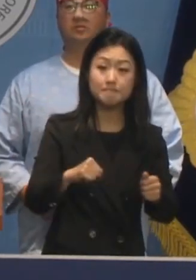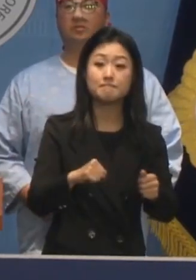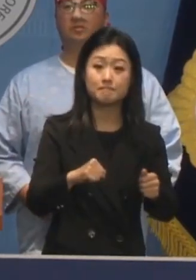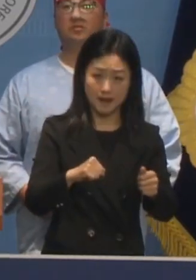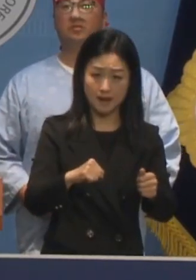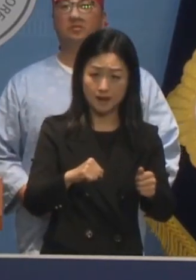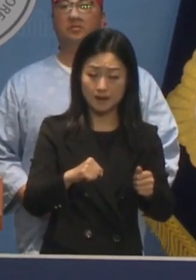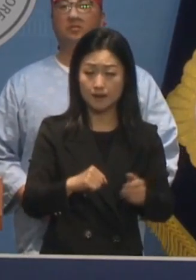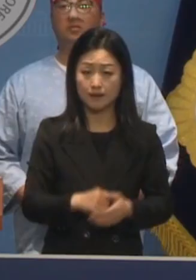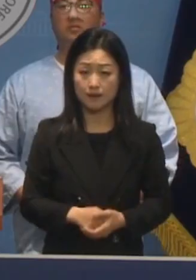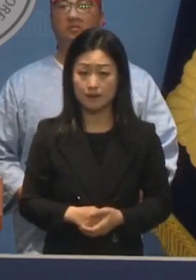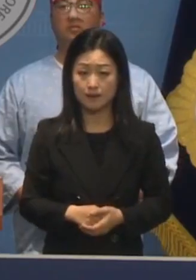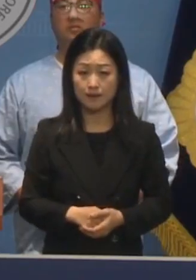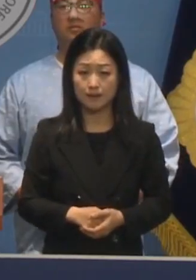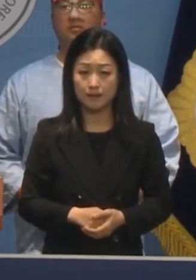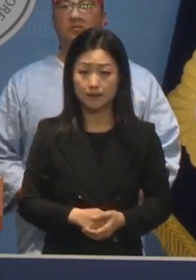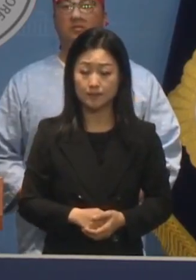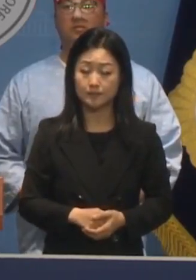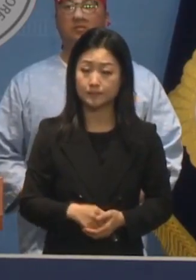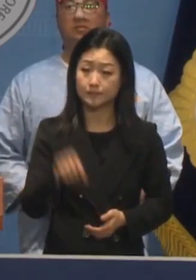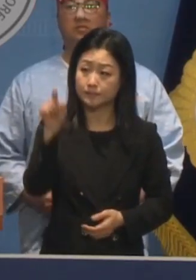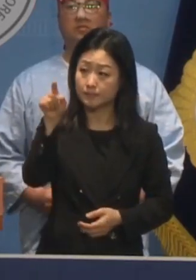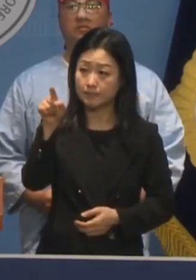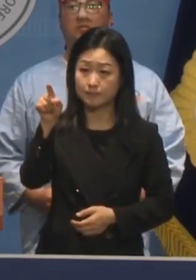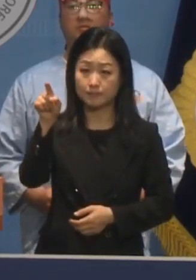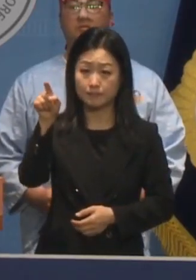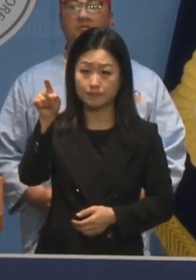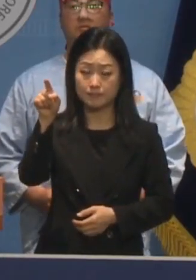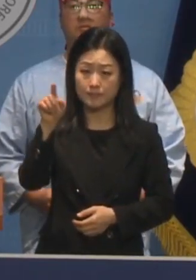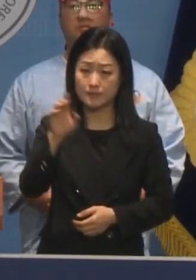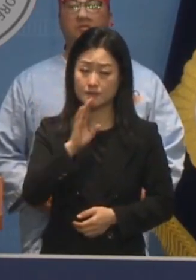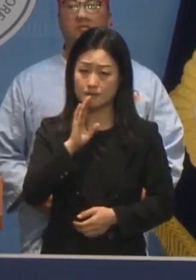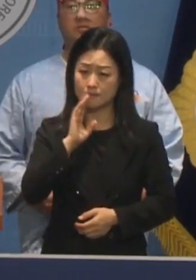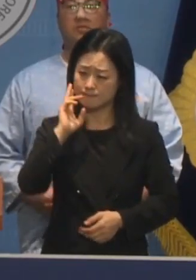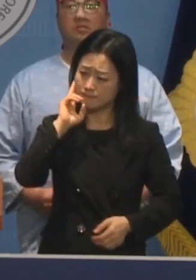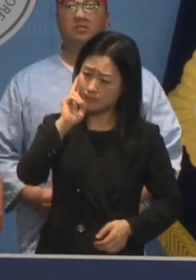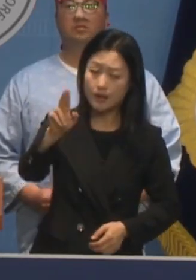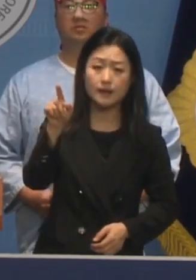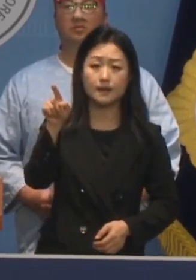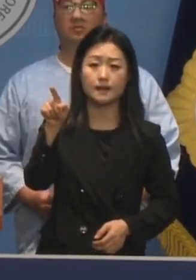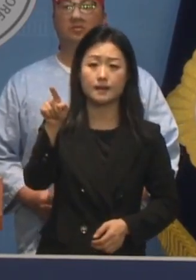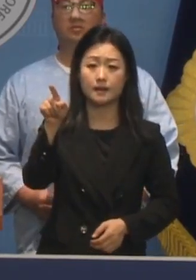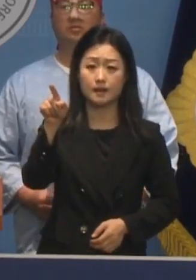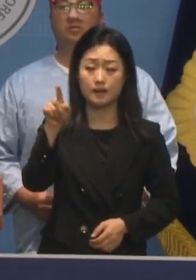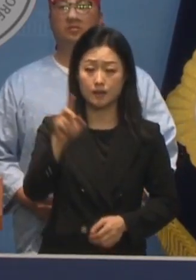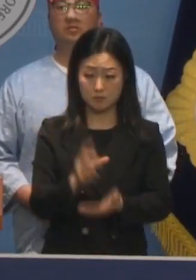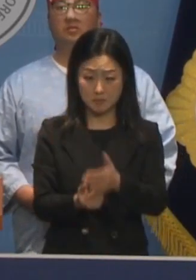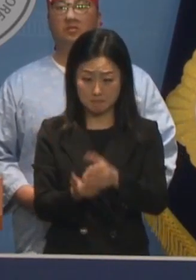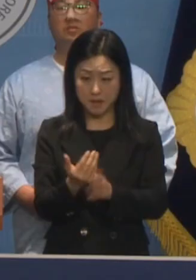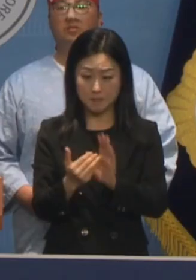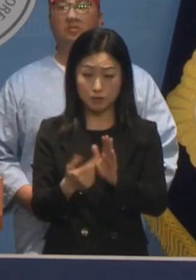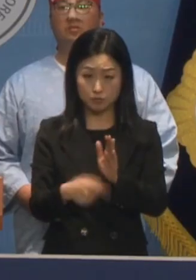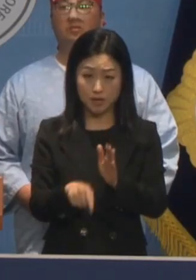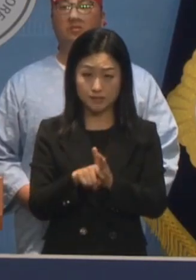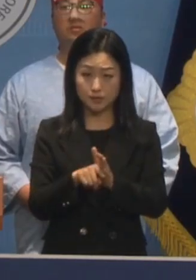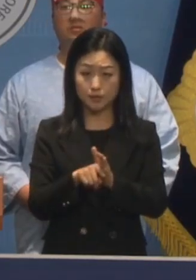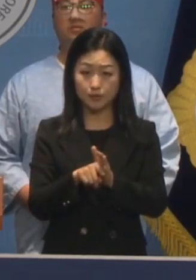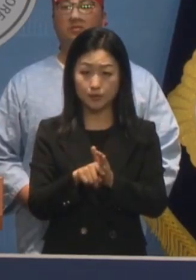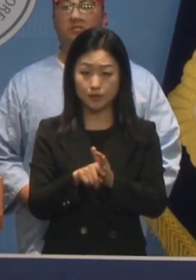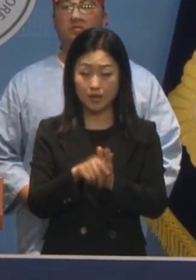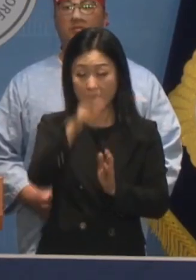수 있습니까? 현대중공업 회사는 무법천지입니다. 혹시 모를 불상사를 막기 위해 현장에